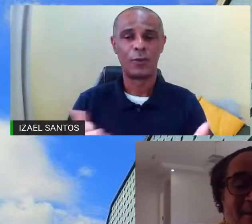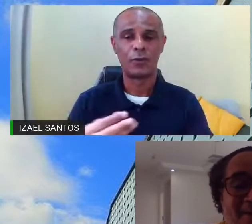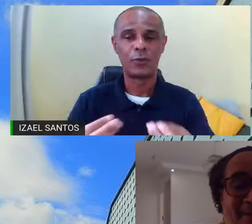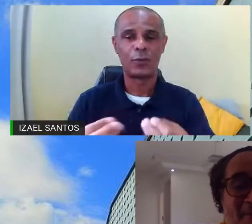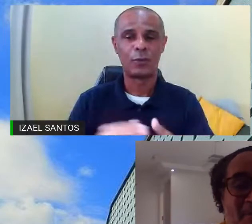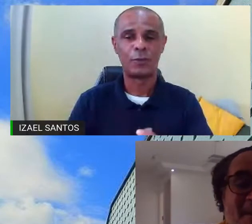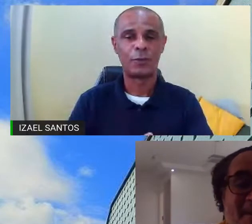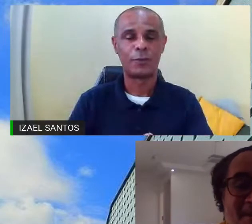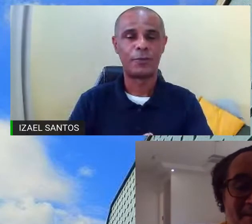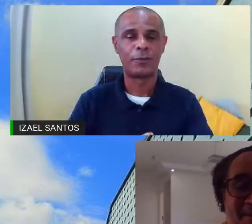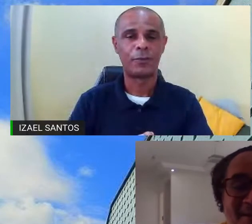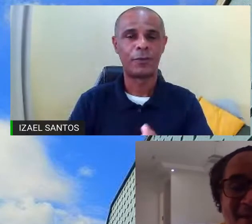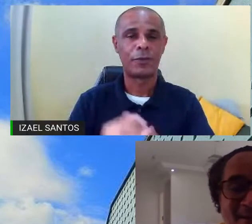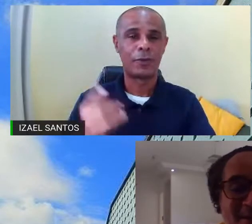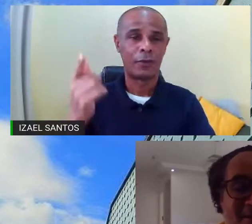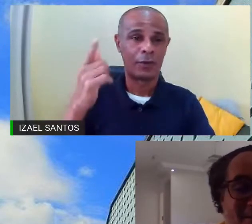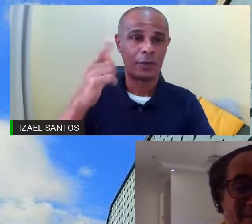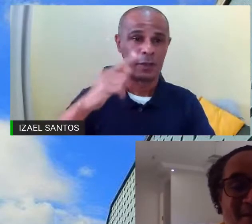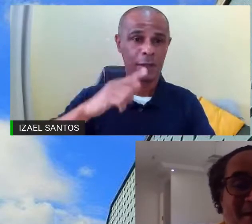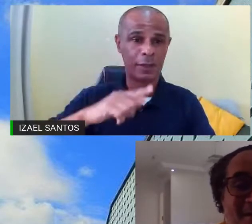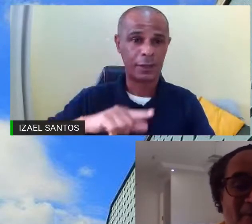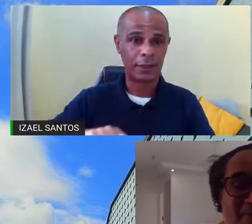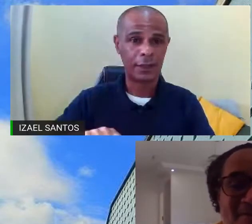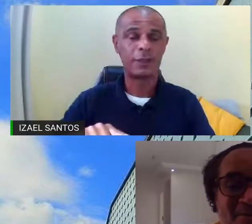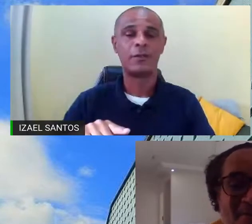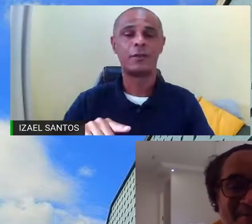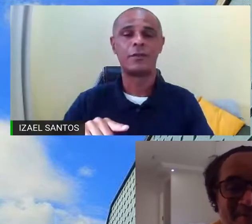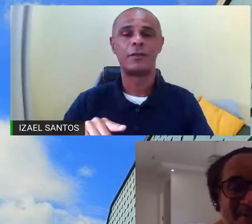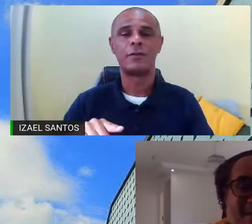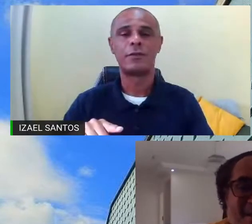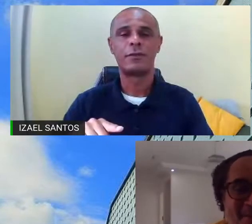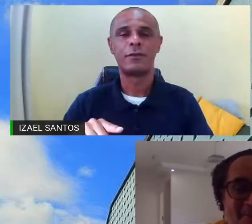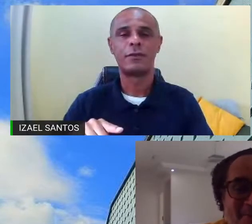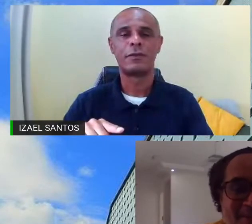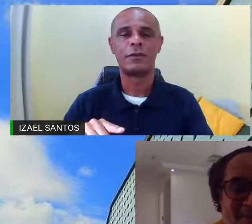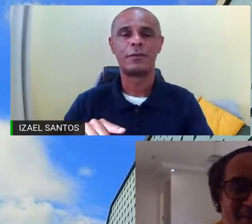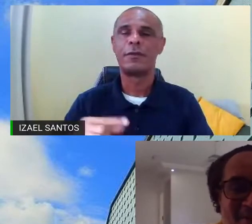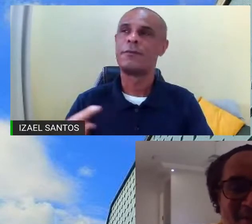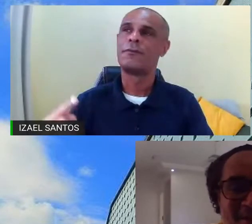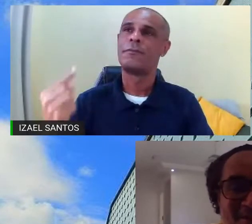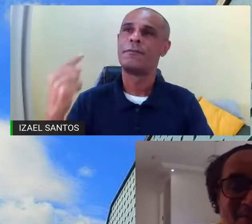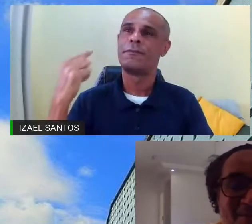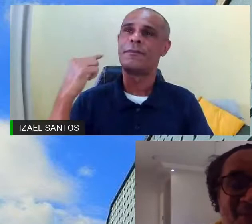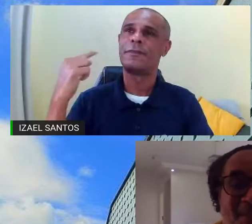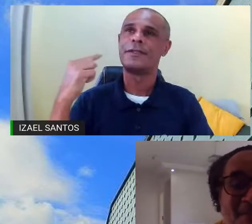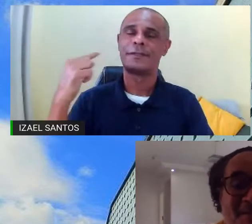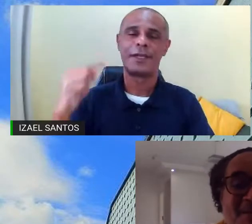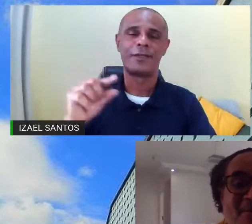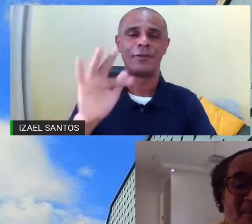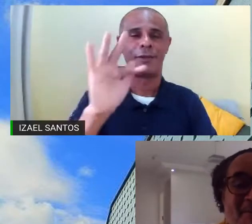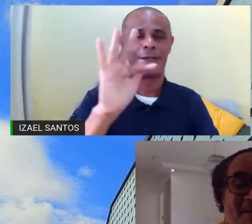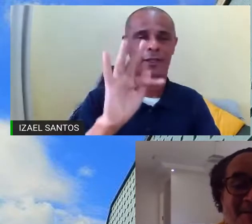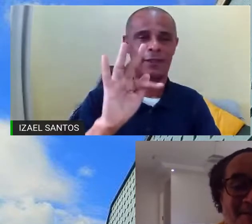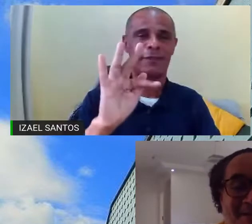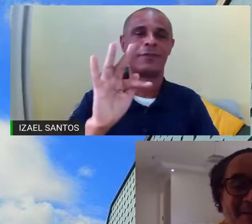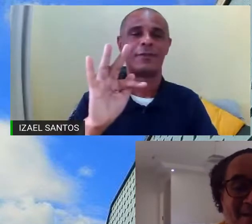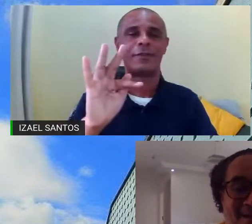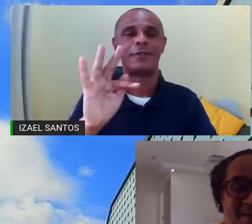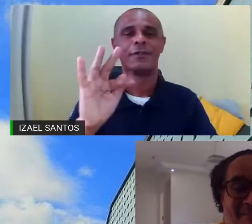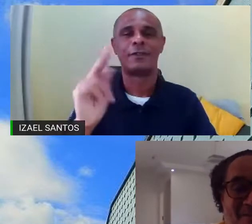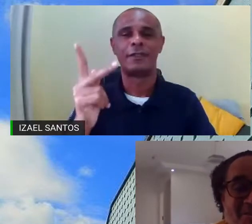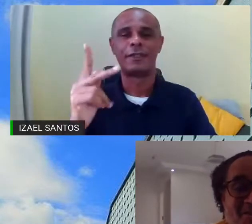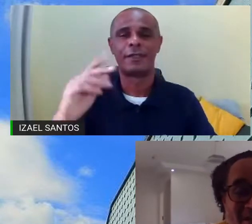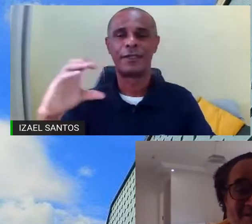ganhando aquilo que me parece que a dona Maria Helena não conseguiu fazer na época do Fernando Henrique Cardoso, mas agora me parece